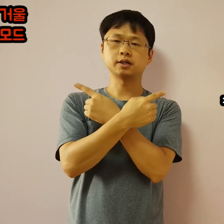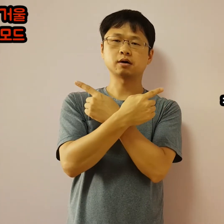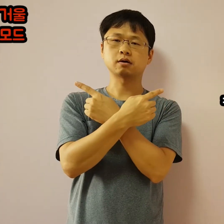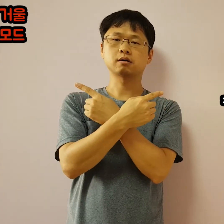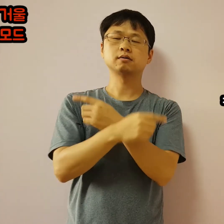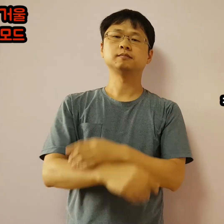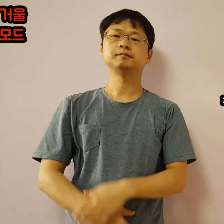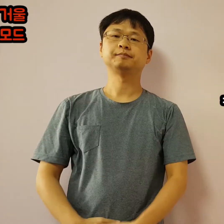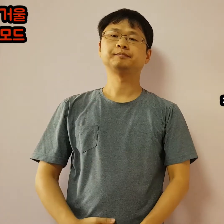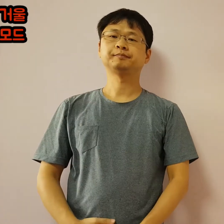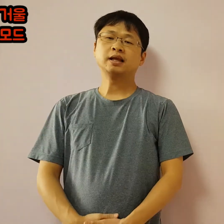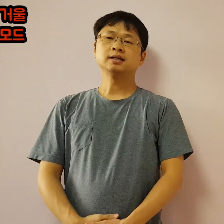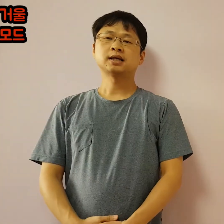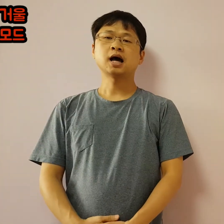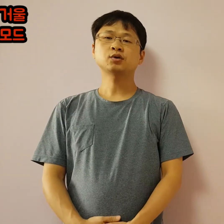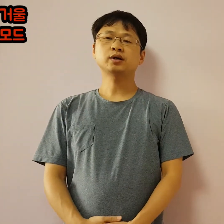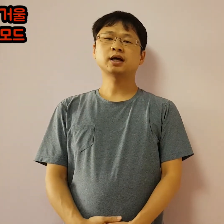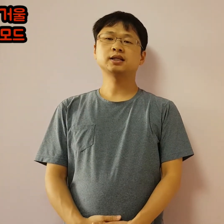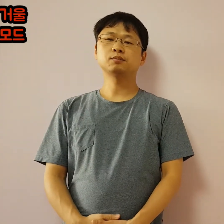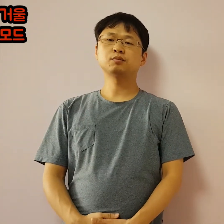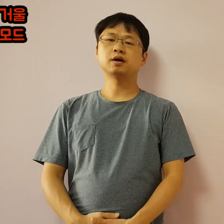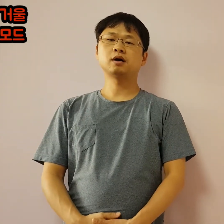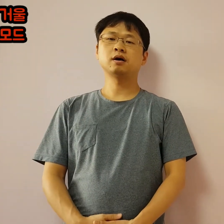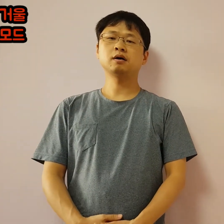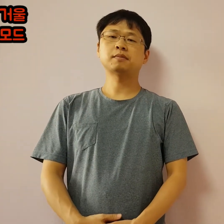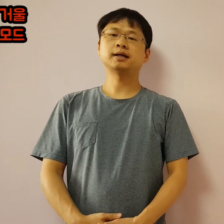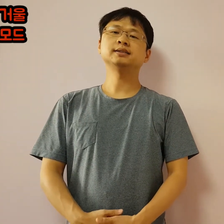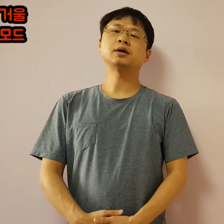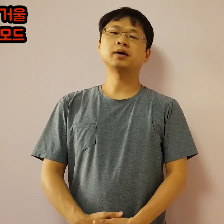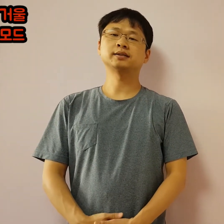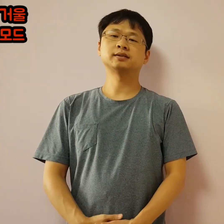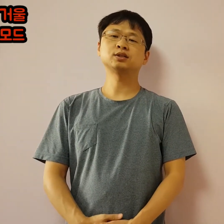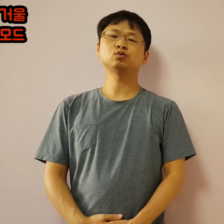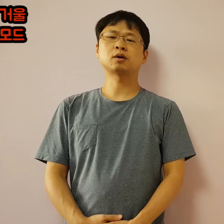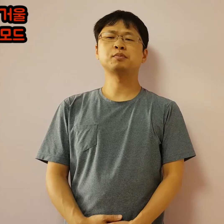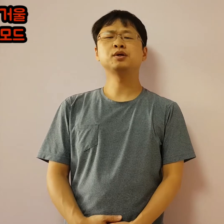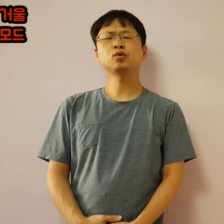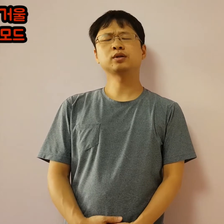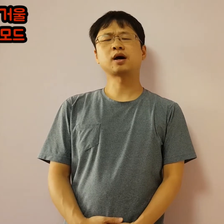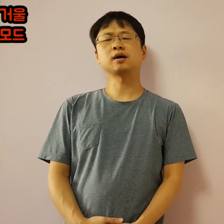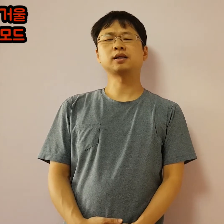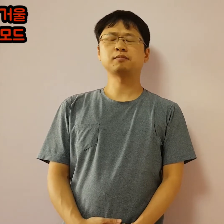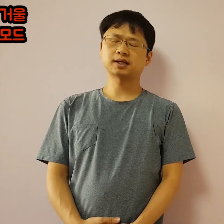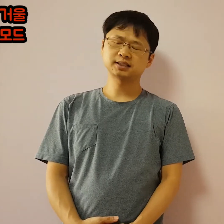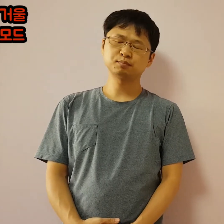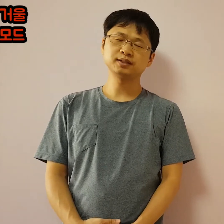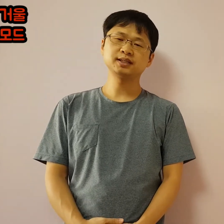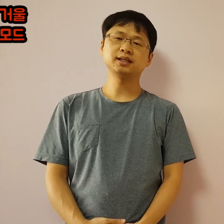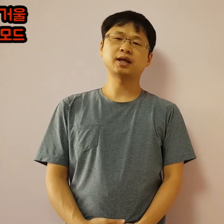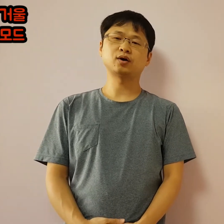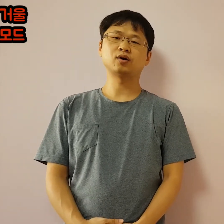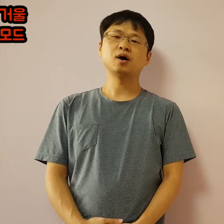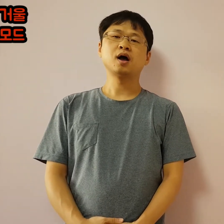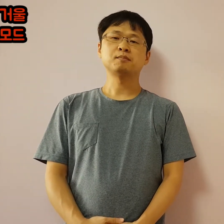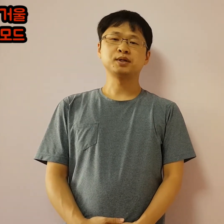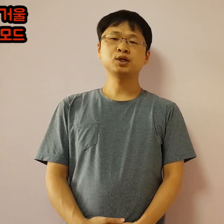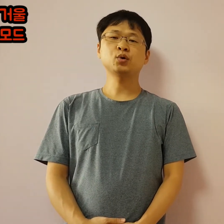번역. 자, 학교에 다니다 보면 많은 상황에서 친구랑 비교를 당하게 됩니다. 슬픈 일인데요.